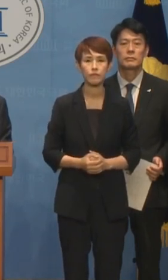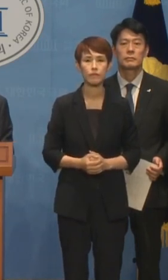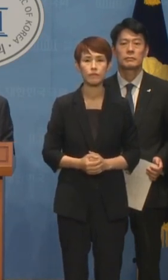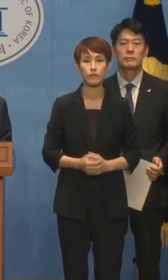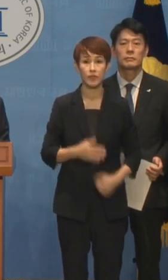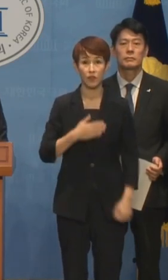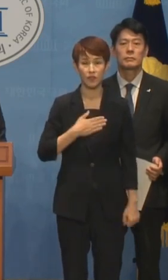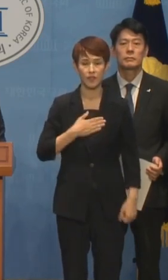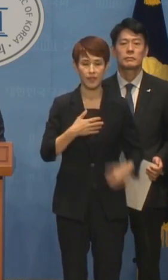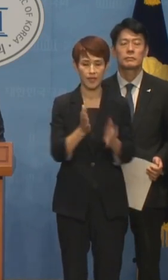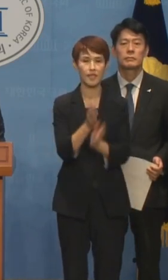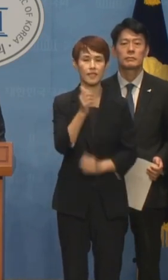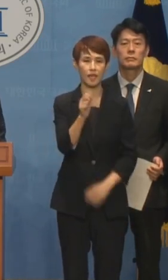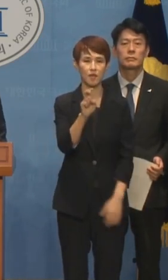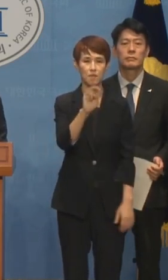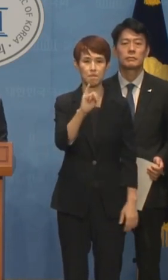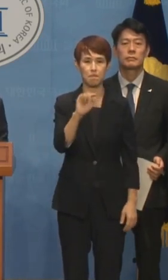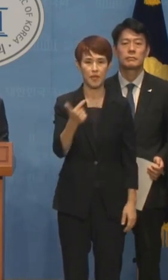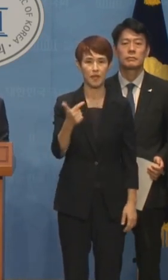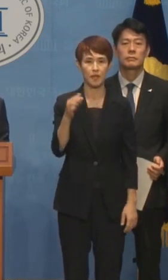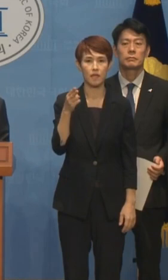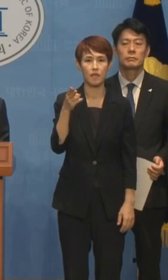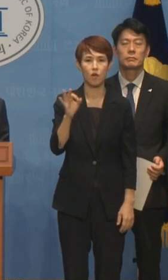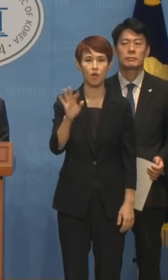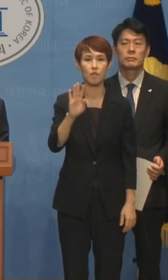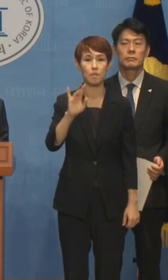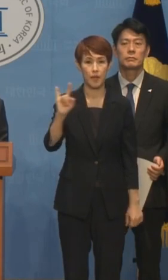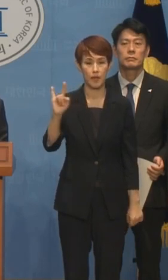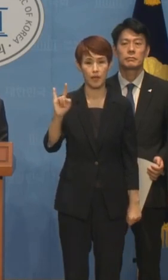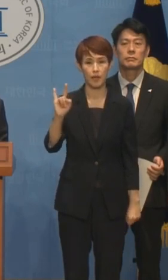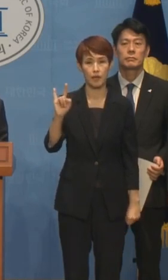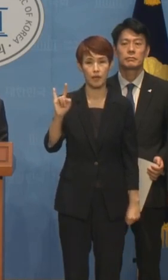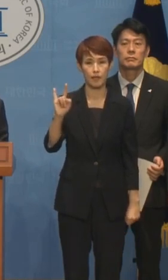저는 단장을 맡고 있는 민형배고요.